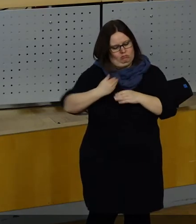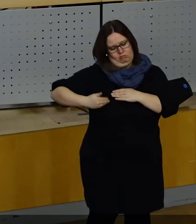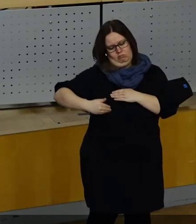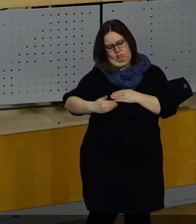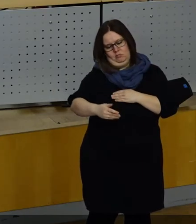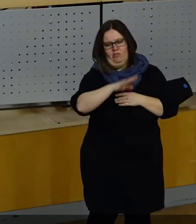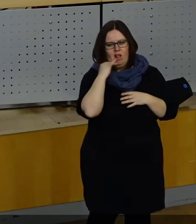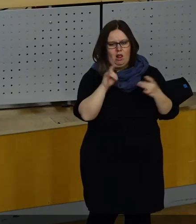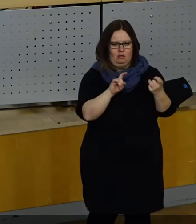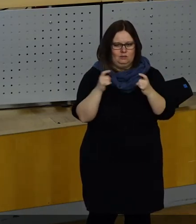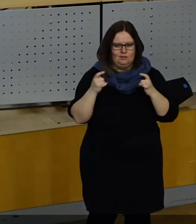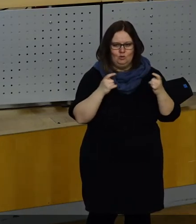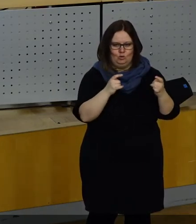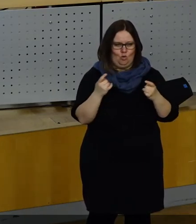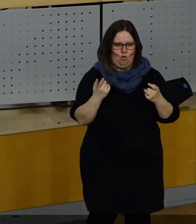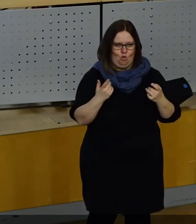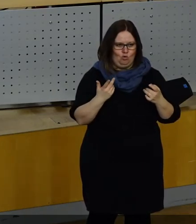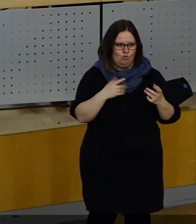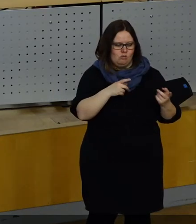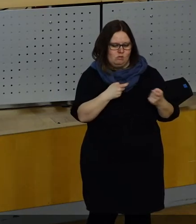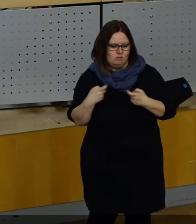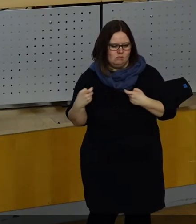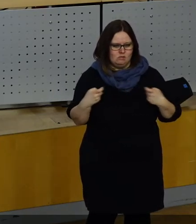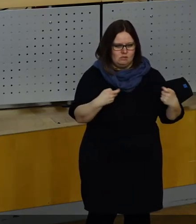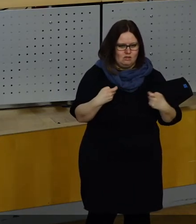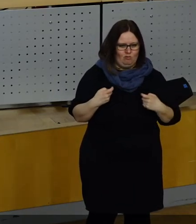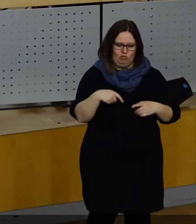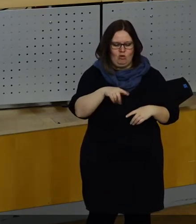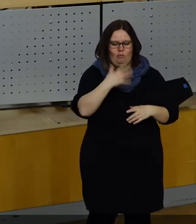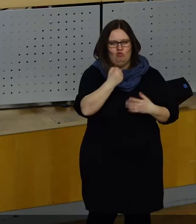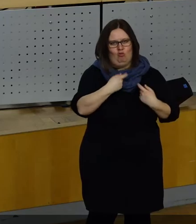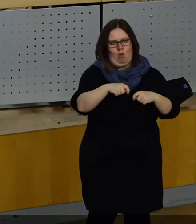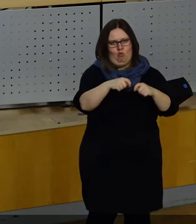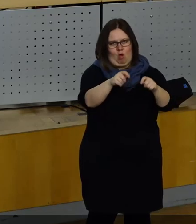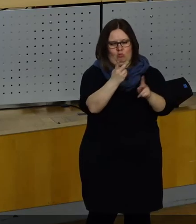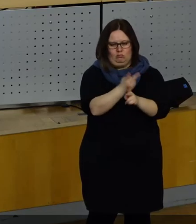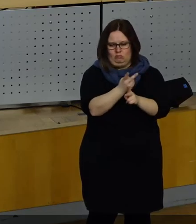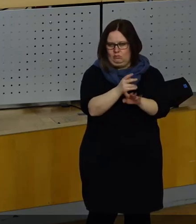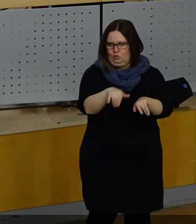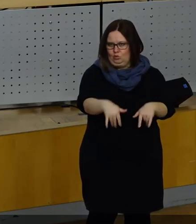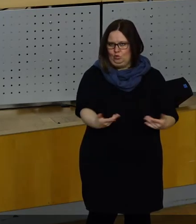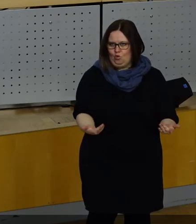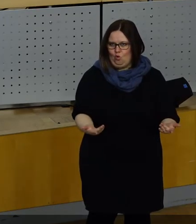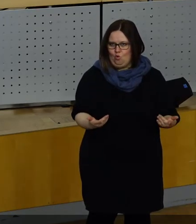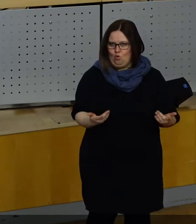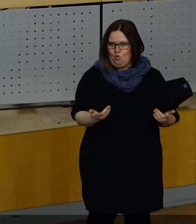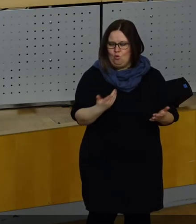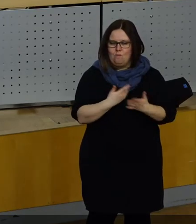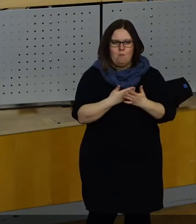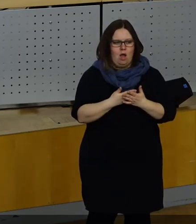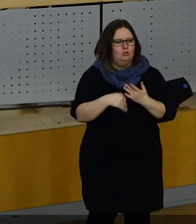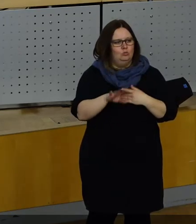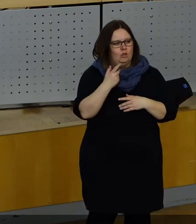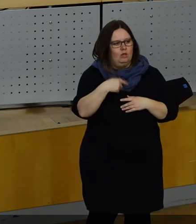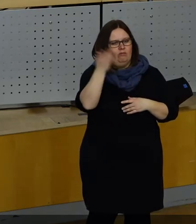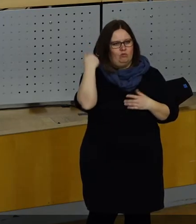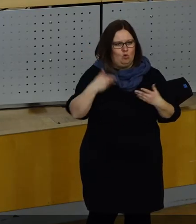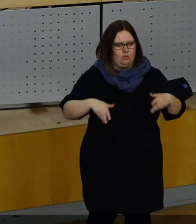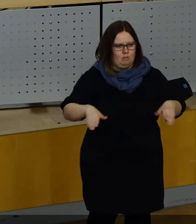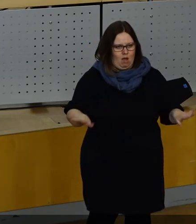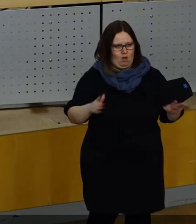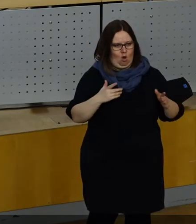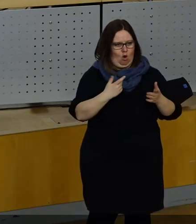hoch umstrittenes, ein hoch umrungenes Gebiet. Und so ist es auch noch heute. Es ging los im Barock mit Namen